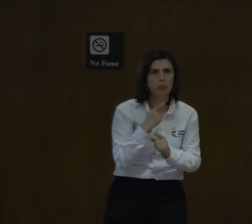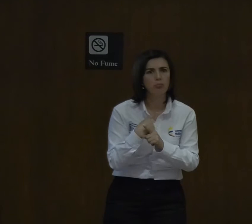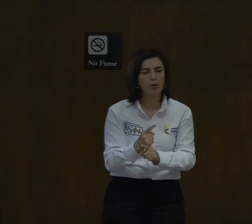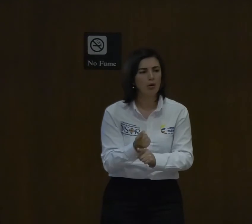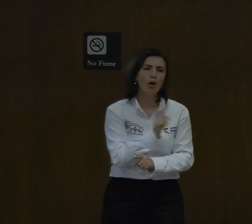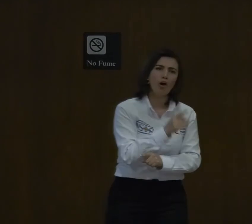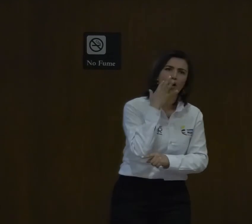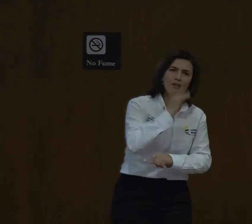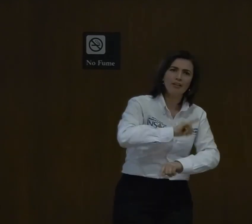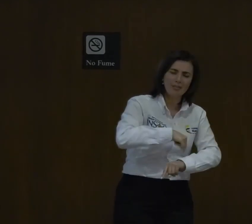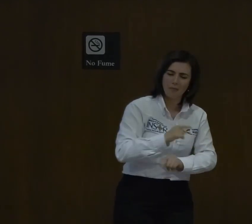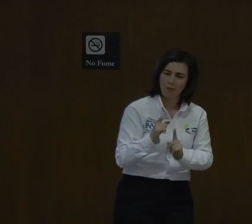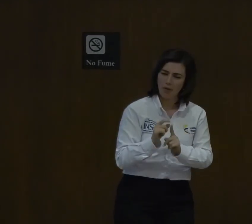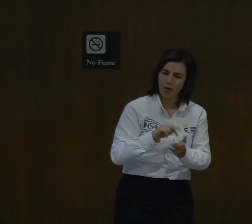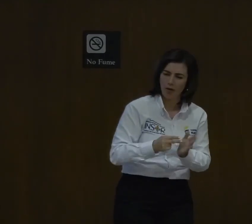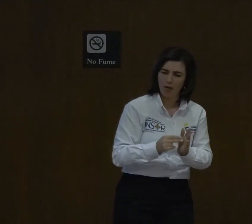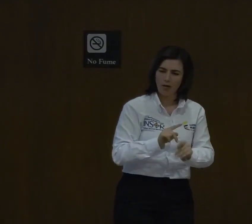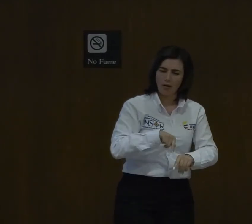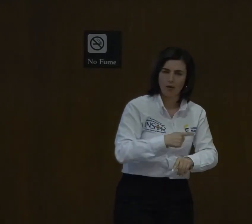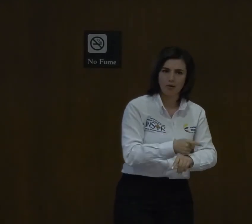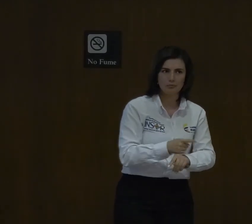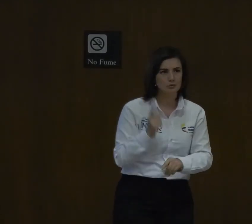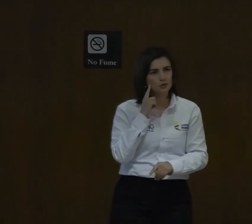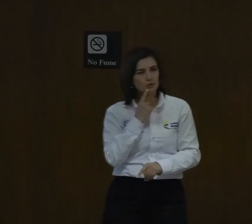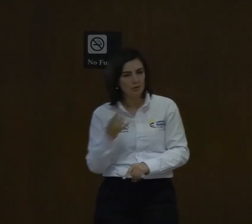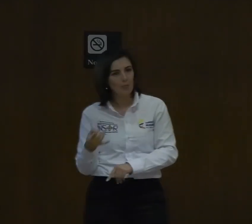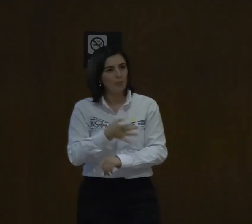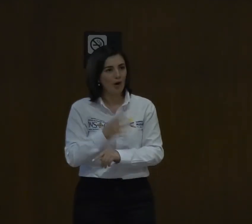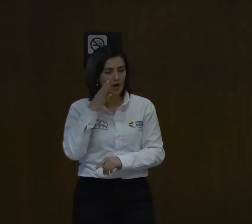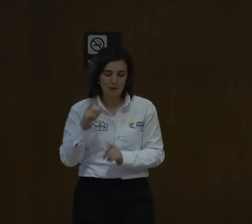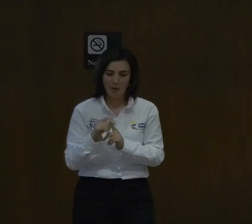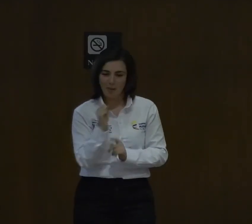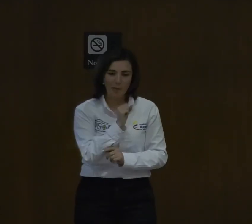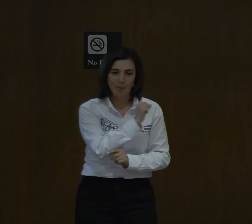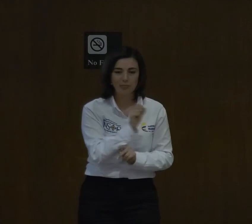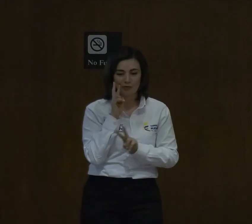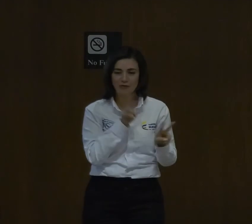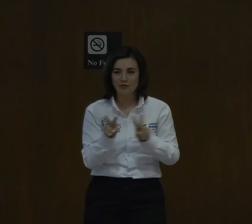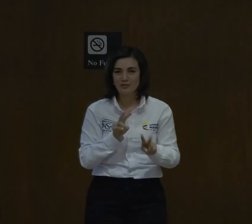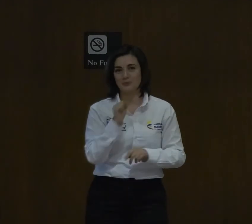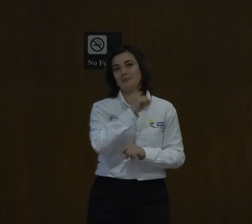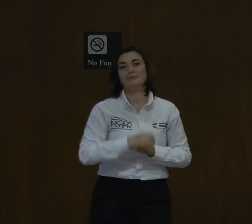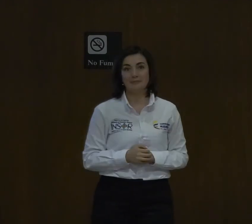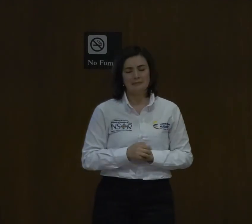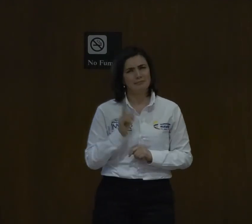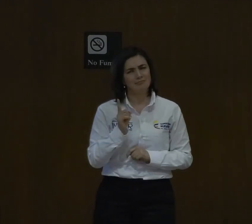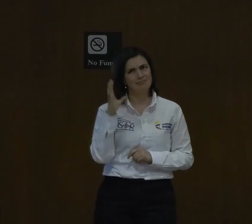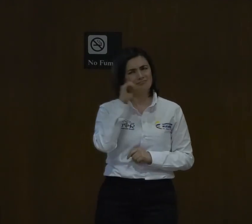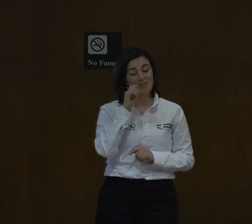modo, digamos, más eficiente, reconocen el vocabulario de forma más rápida. Esta